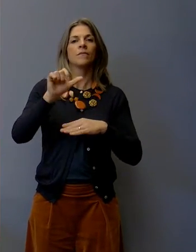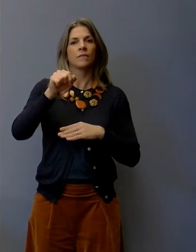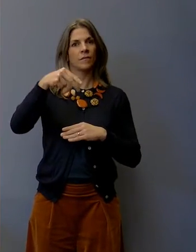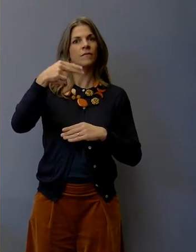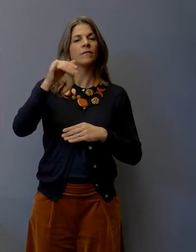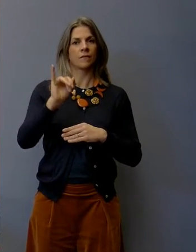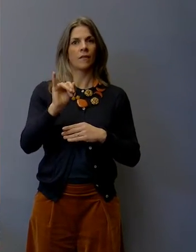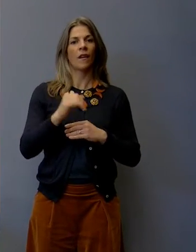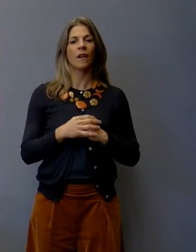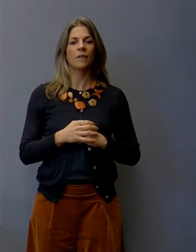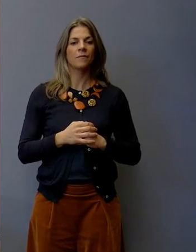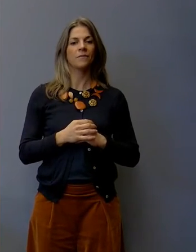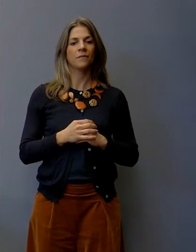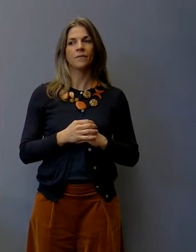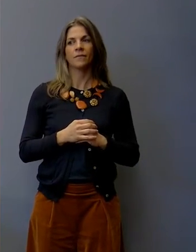santi